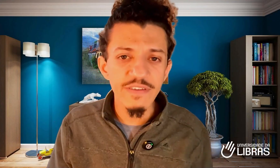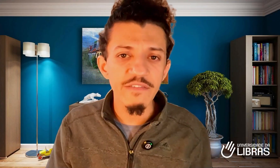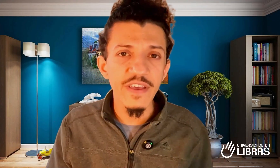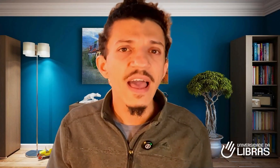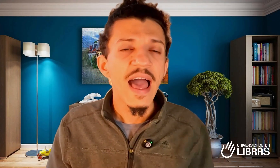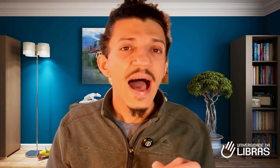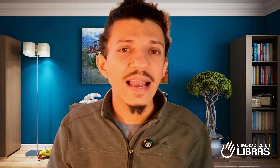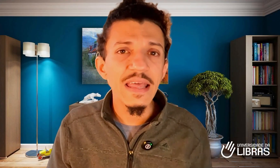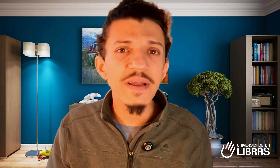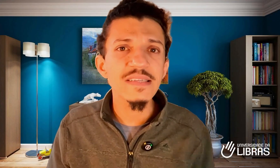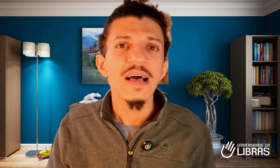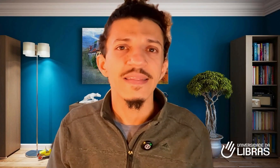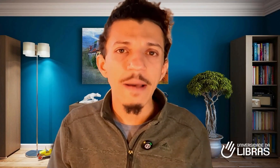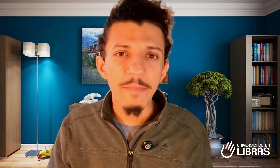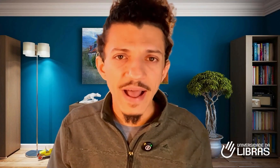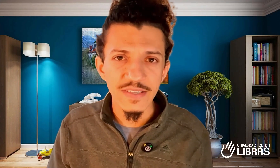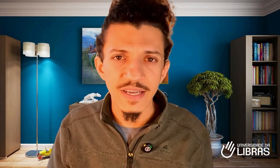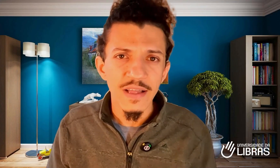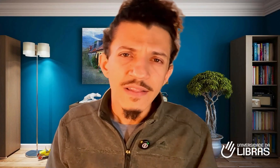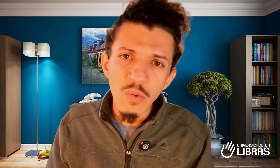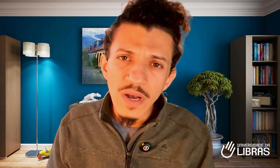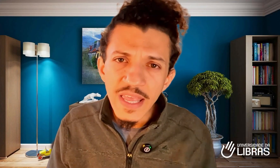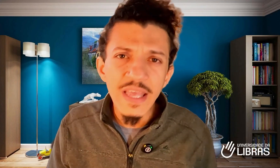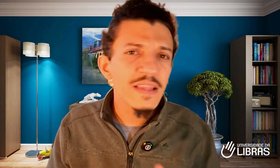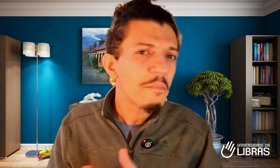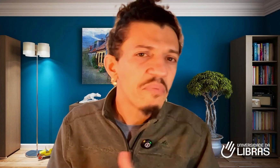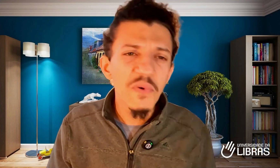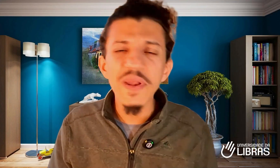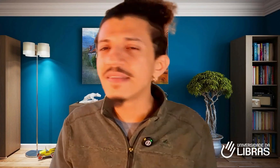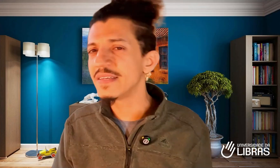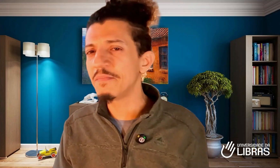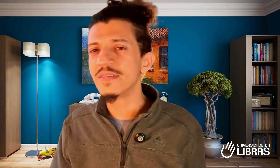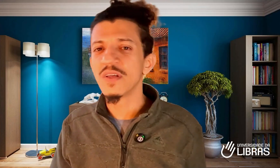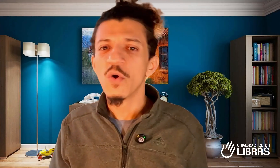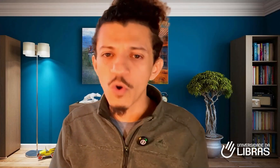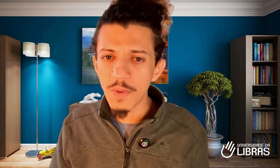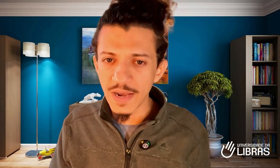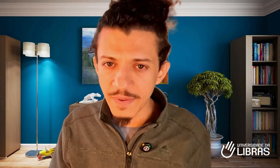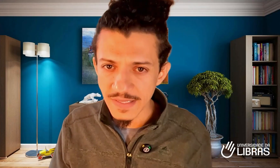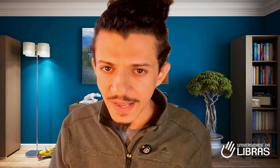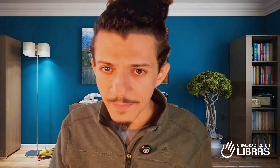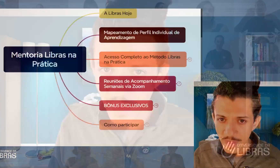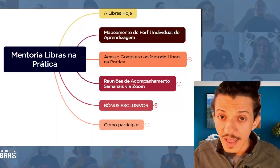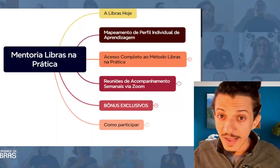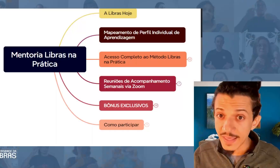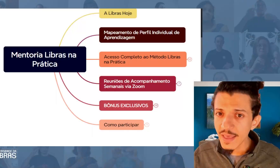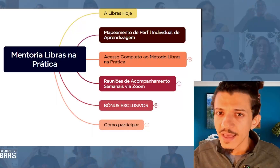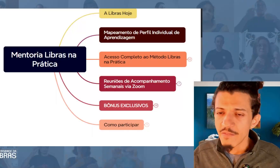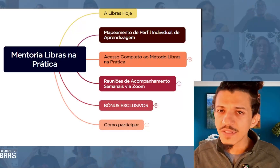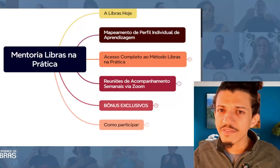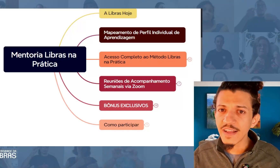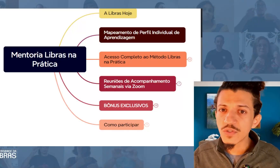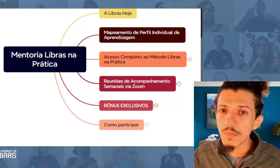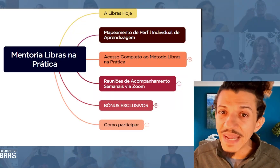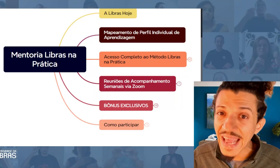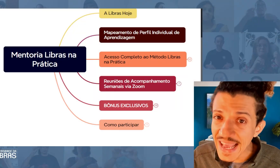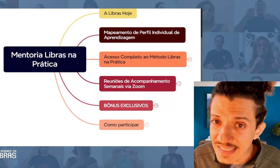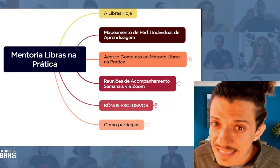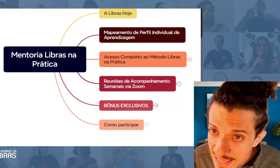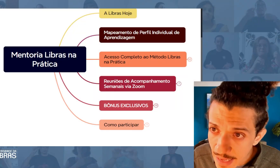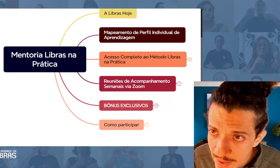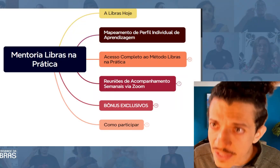você vai ver a Libras na prática, tão linda, pura e simples como a Libras é. Aqui você vai